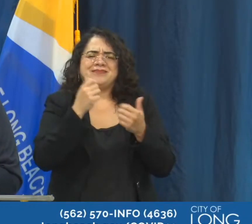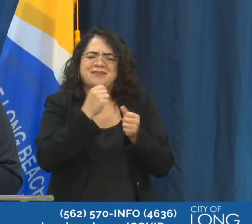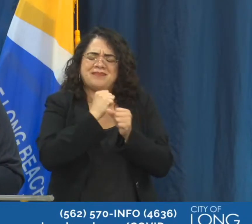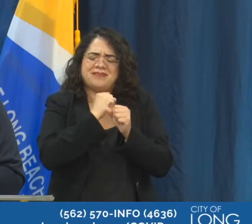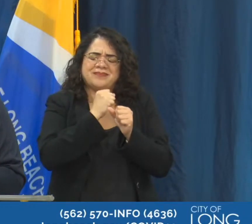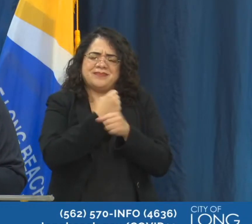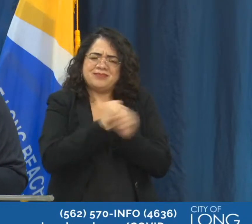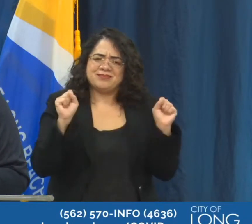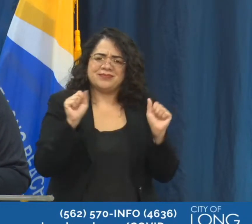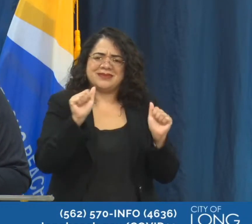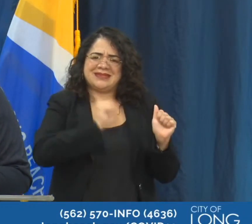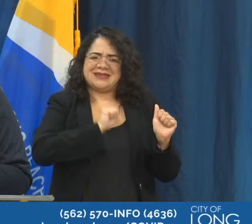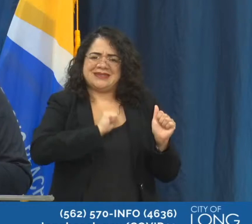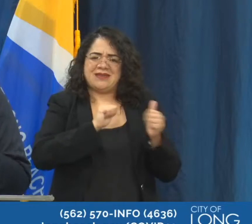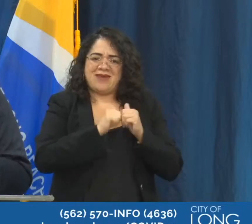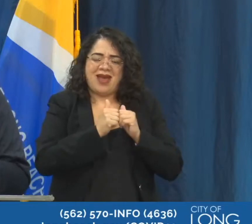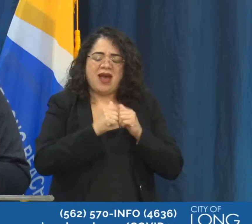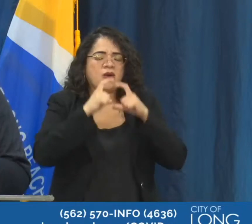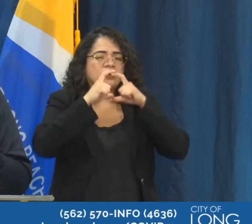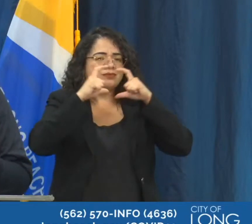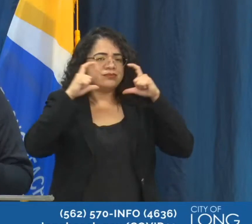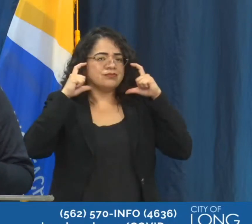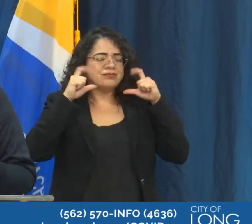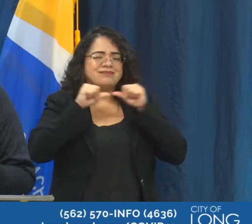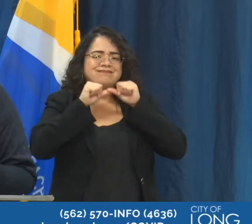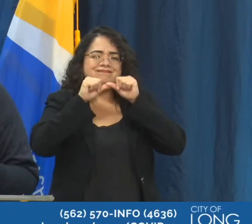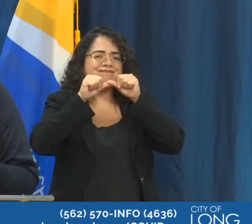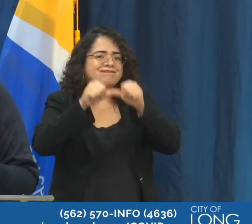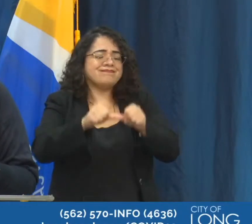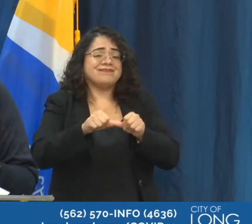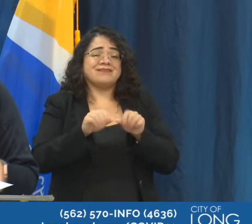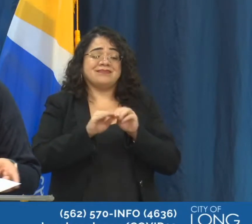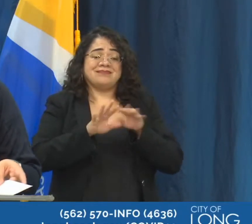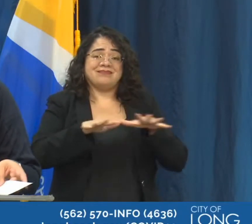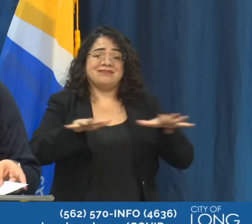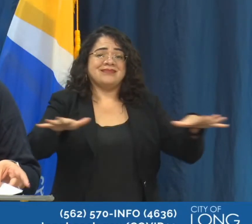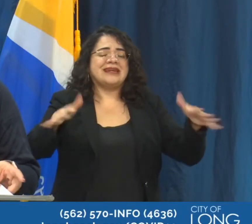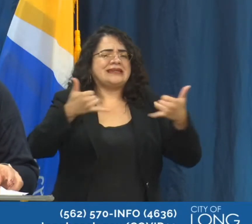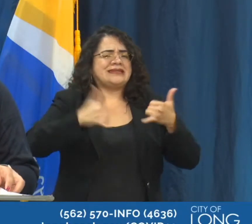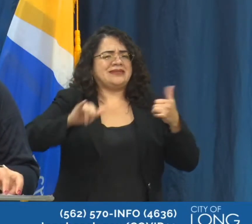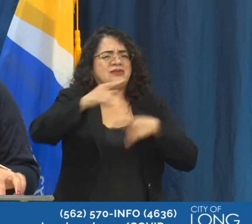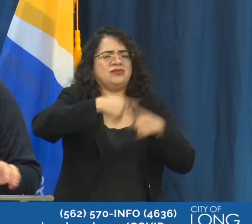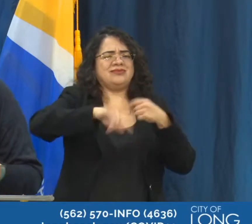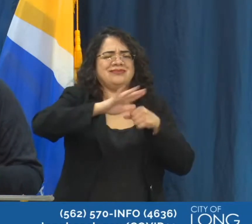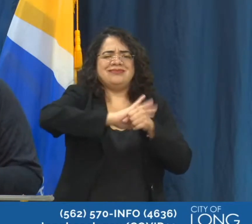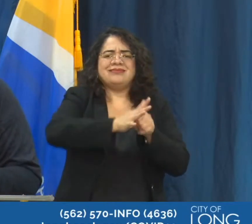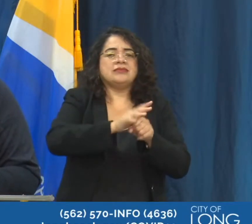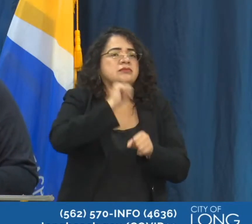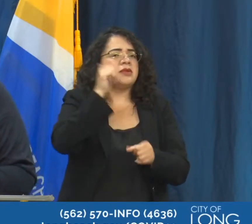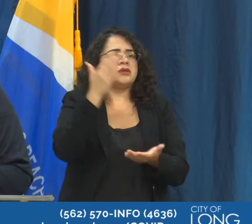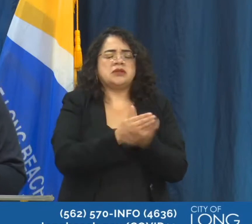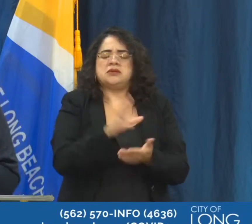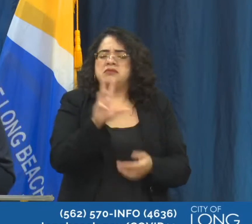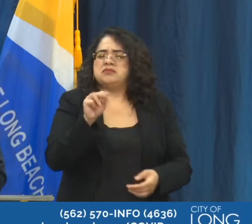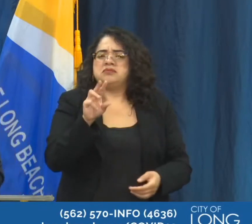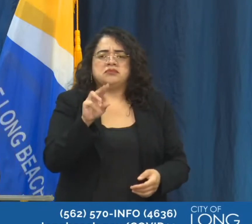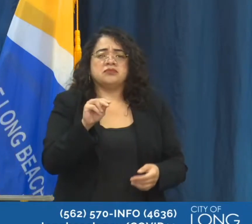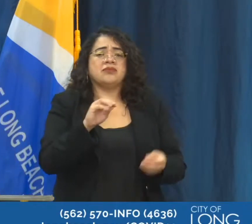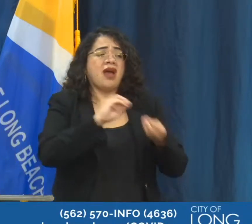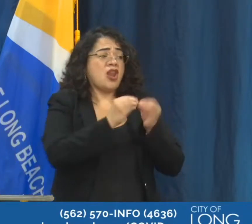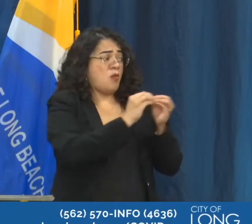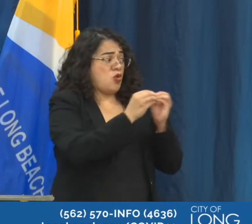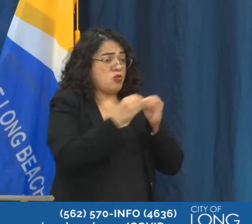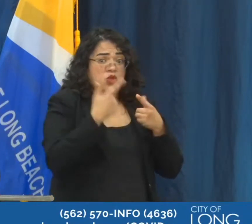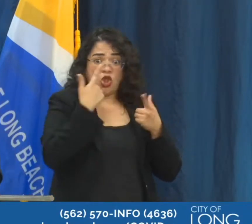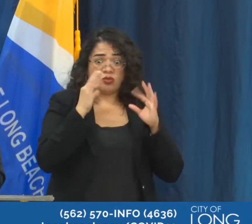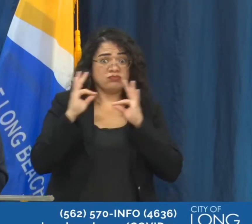la cobertura en su casa de de su cara cuando salgan de su casa al público nuestra orden de salud I must datos